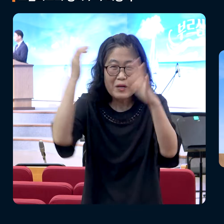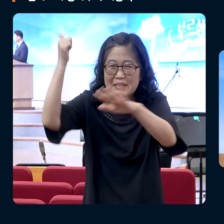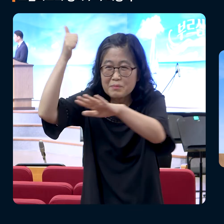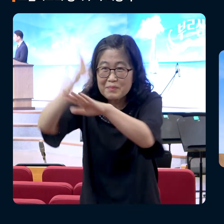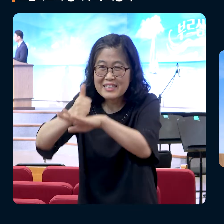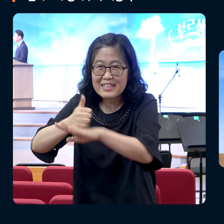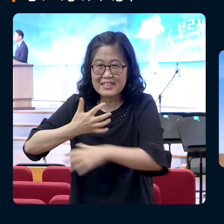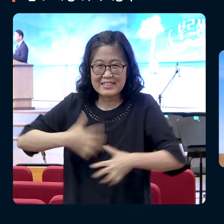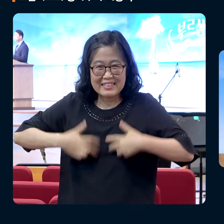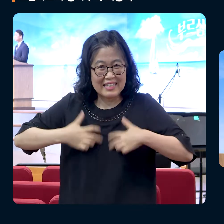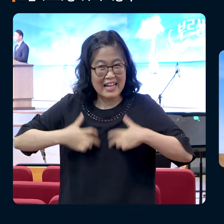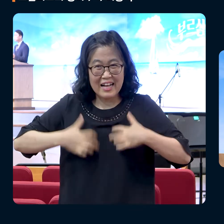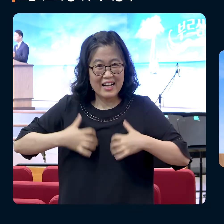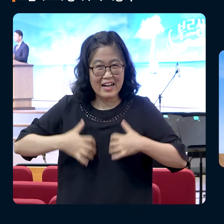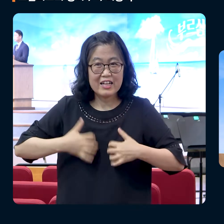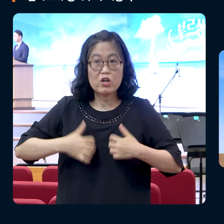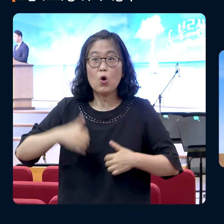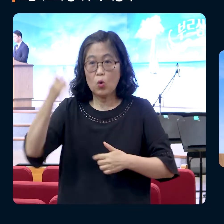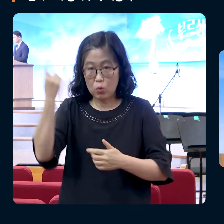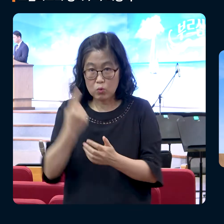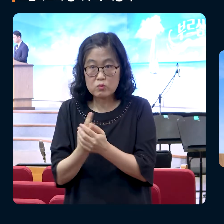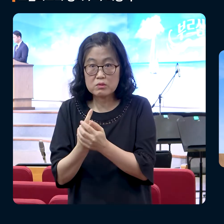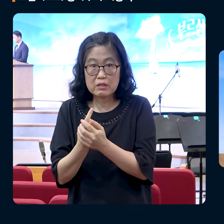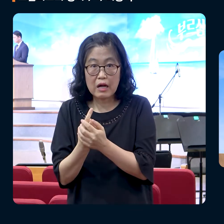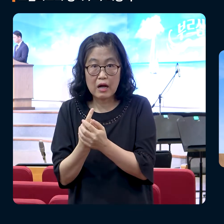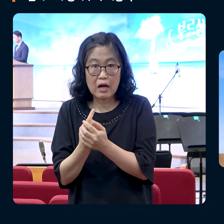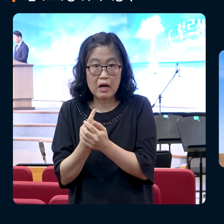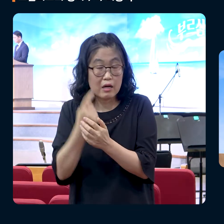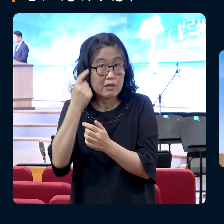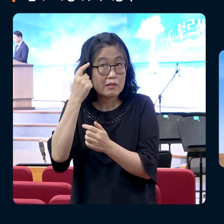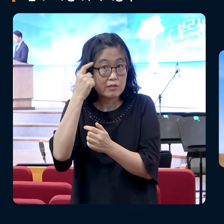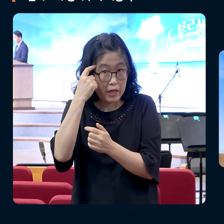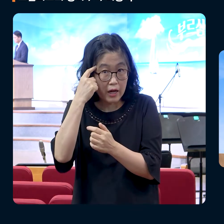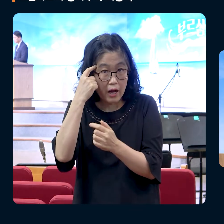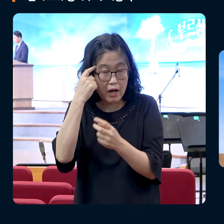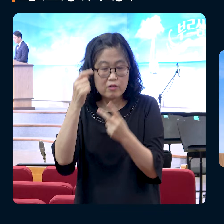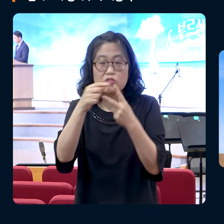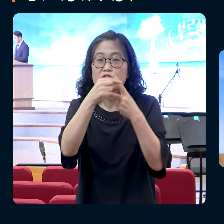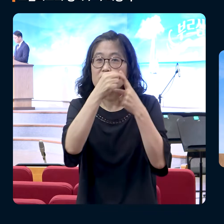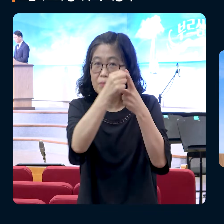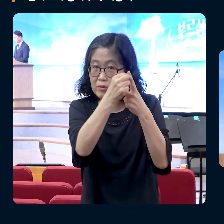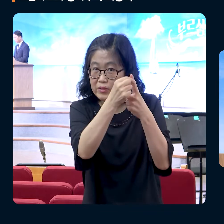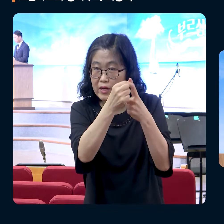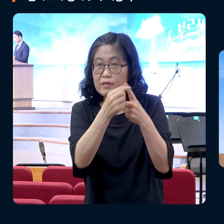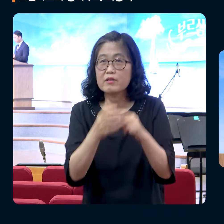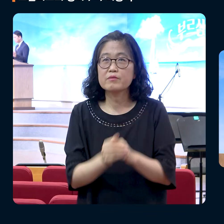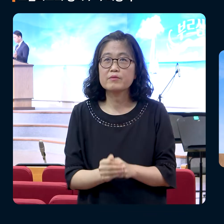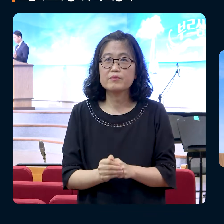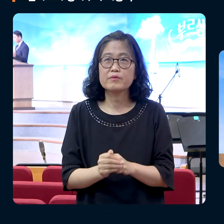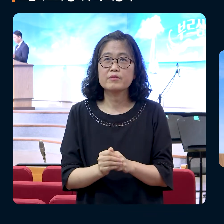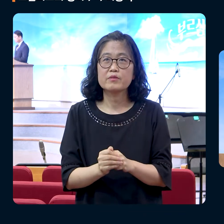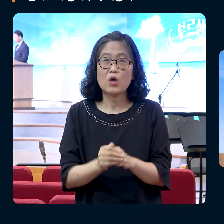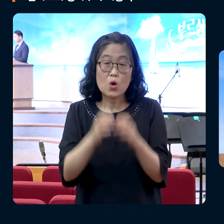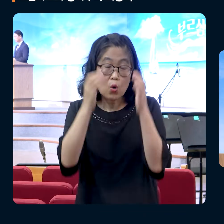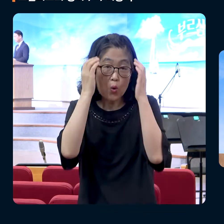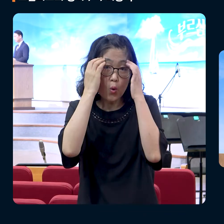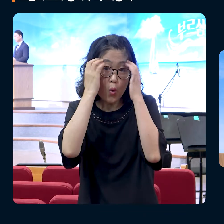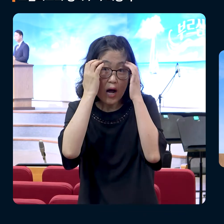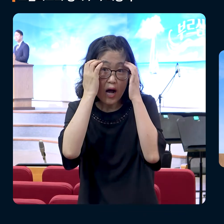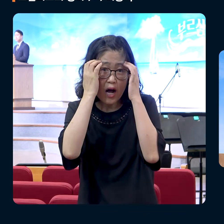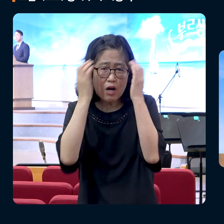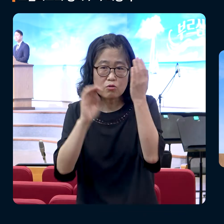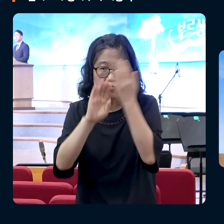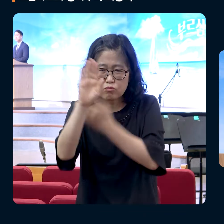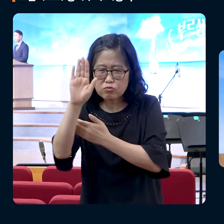인생지사 세옹지마, 뭐 이런 식으로 요셉의 인생을 해석했던 적들이 있었던 것 같습니다. 그런데 여러분, 고난 뒤에 그런 복과 좋은 일이